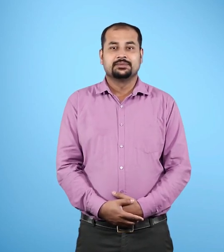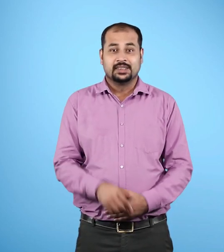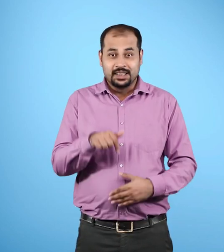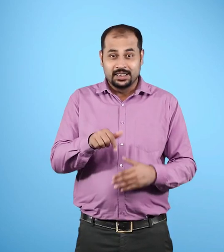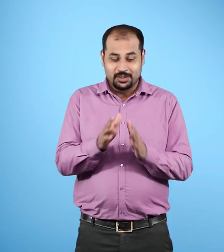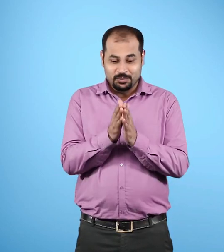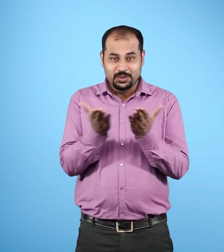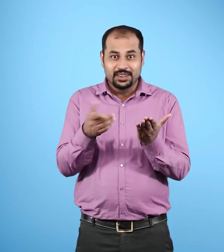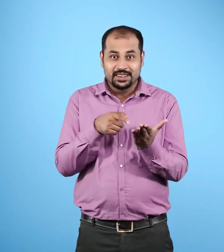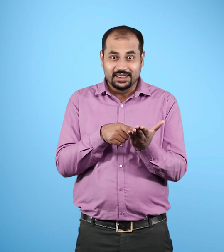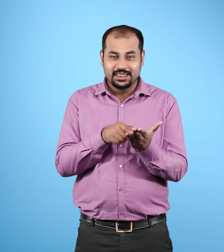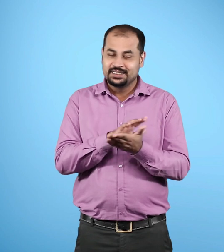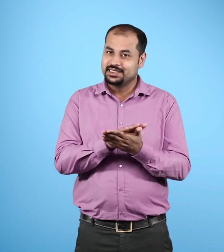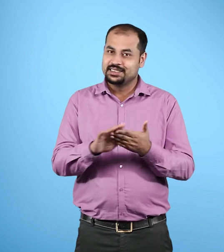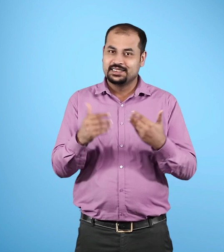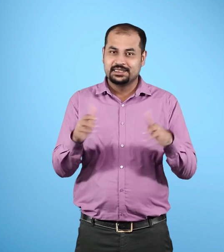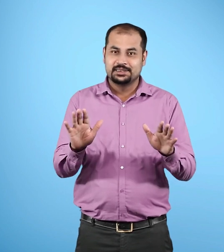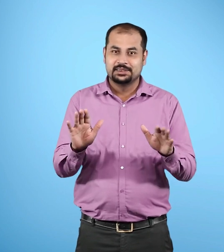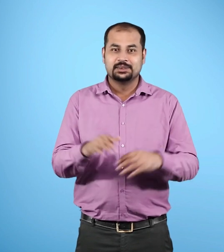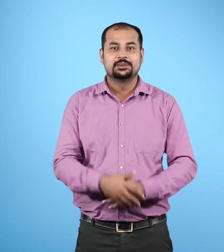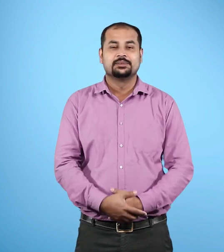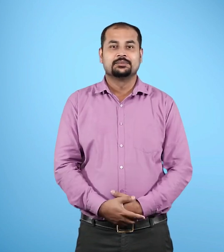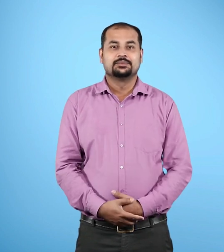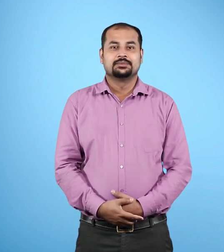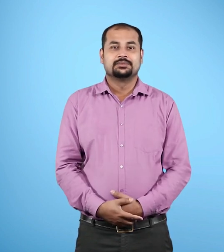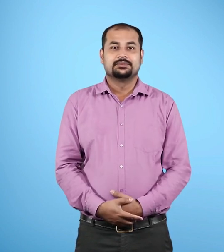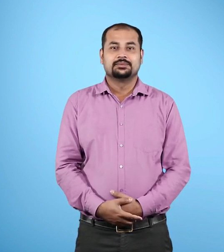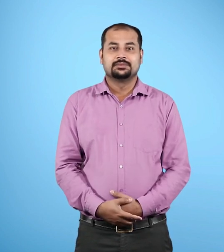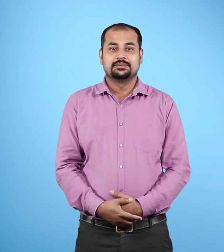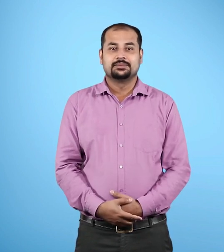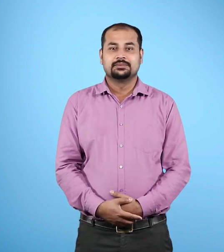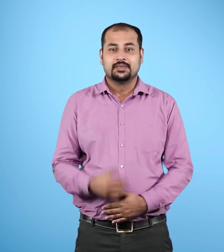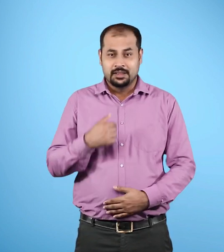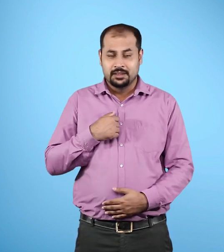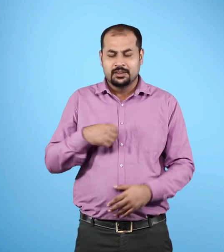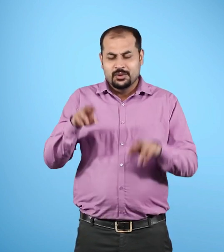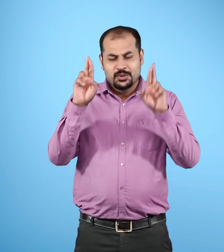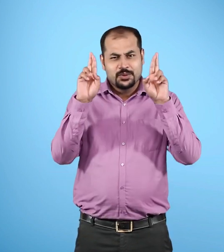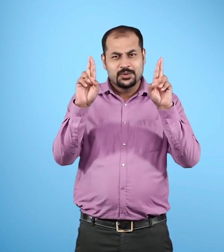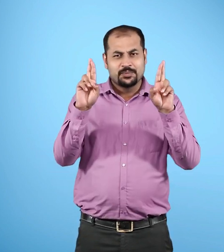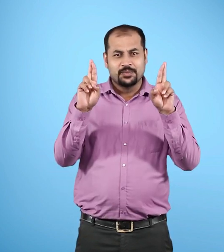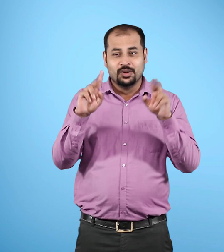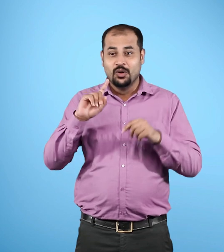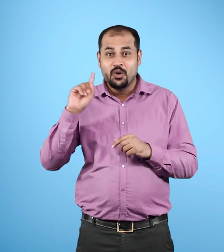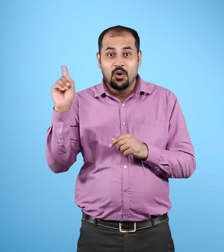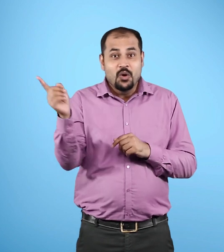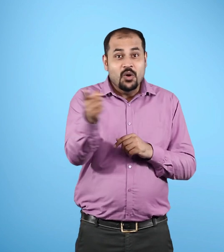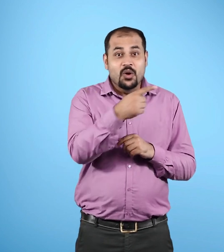मैं इसी के साथ यह किताब है यहां पर पूर्ण होती है मैं आशा है कि